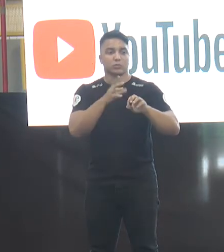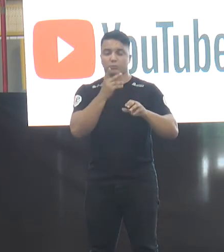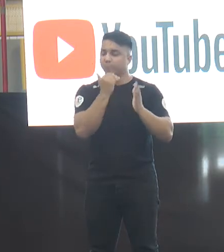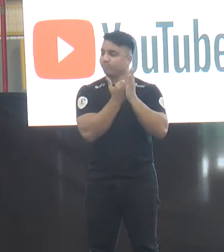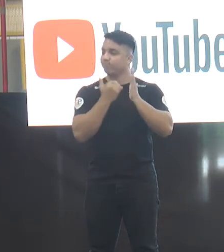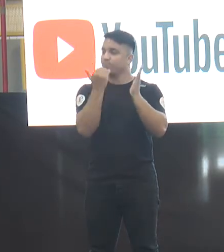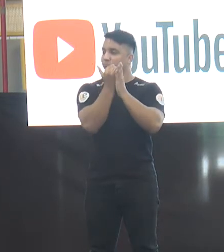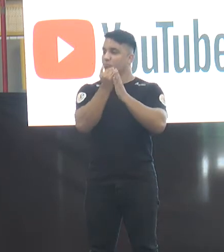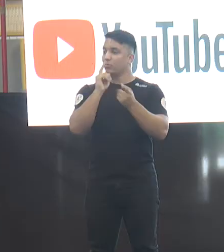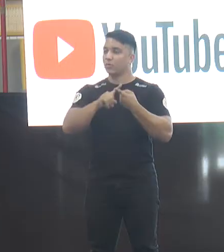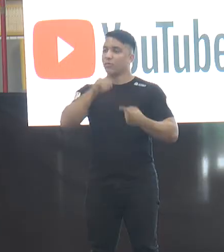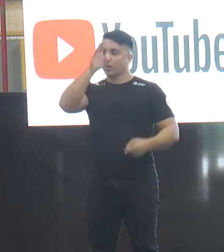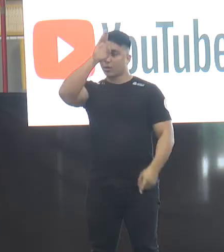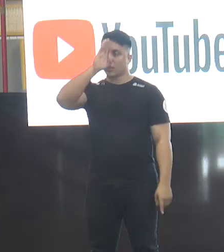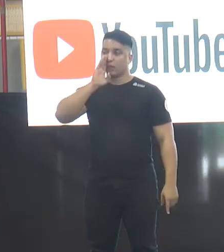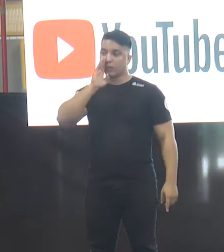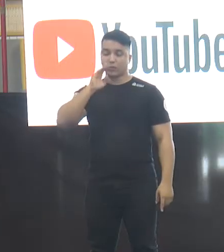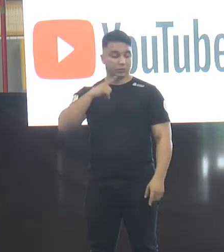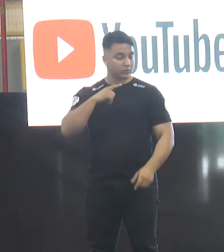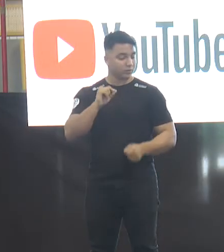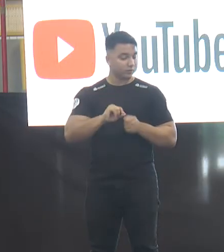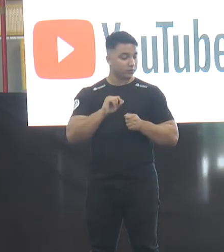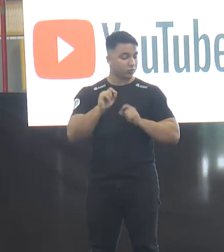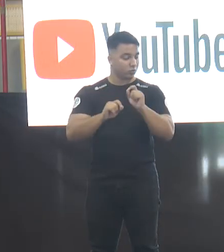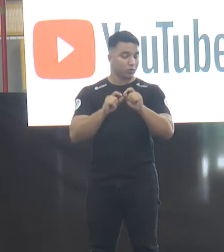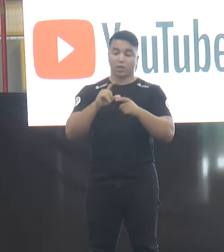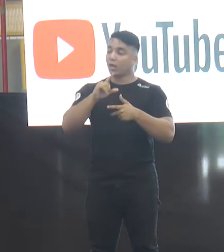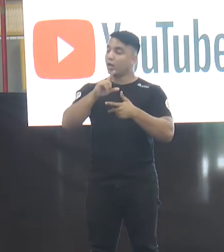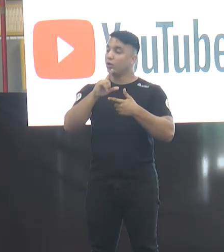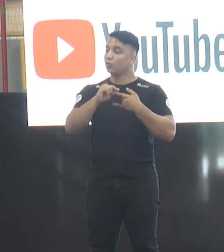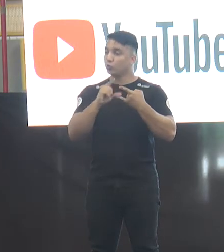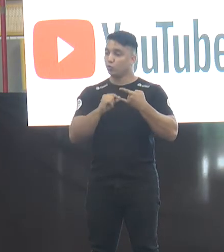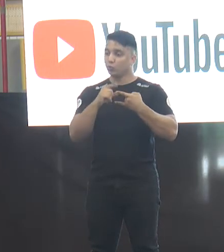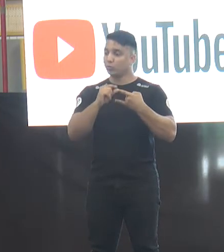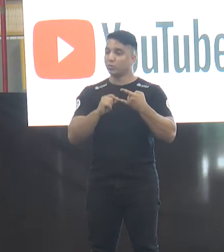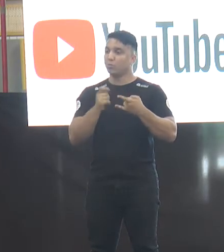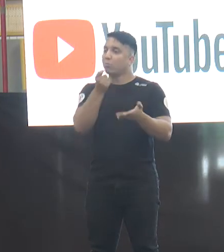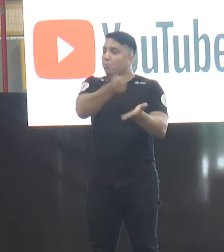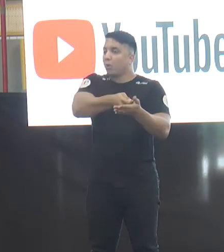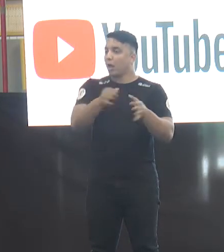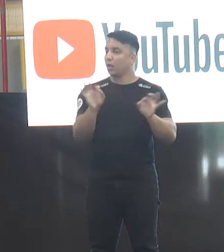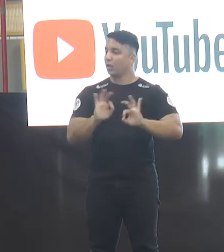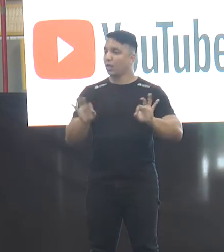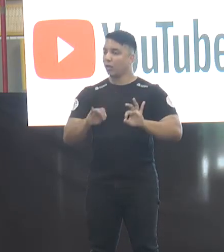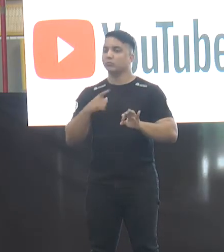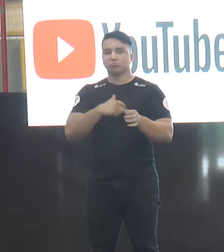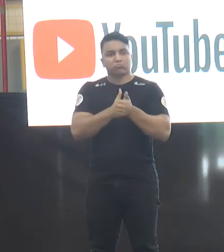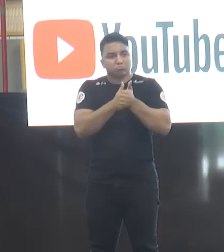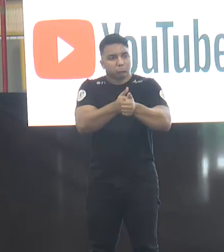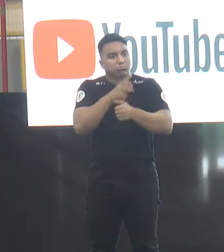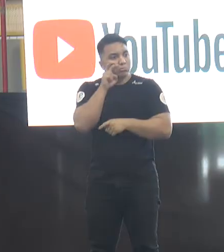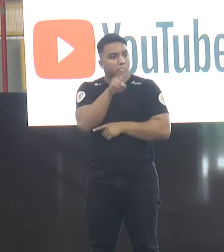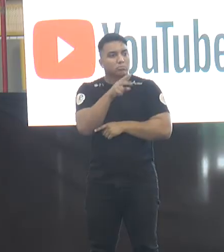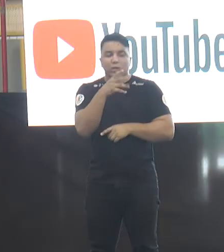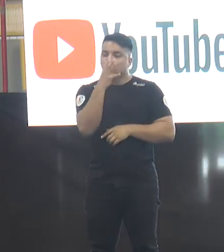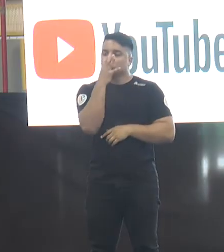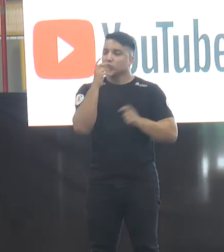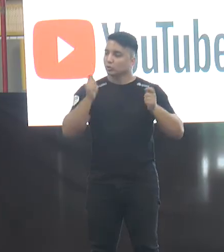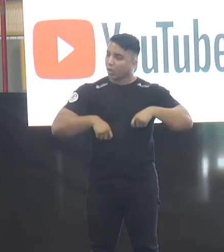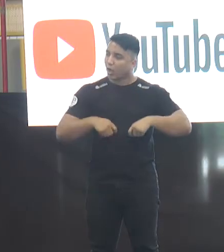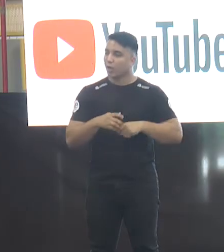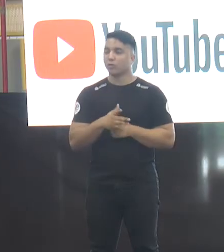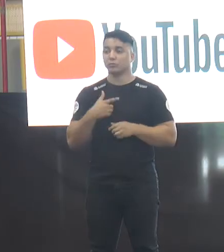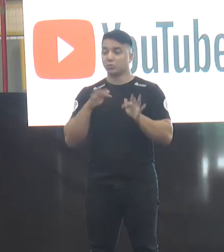qualidade e gratuita. Eu fiz esse canal do YouTube aí, onde você não paga nada e dá continuidade para vocês aprenderem uma